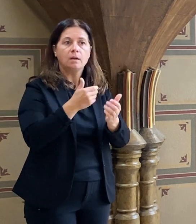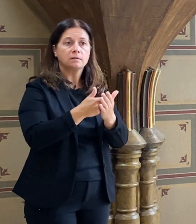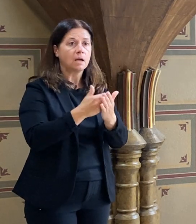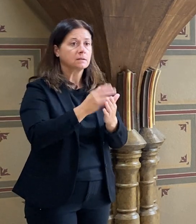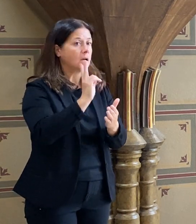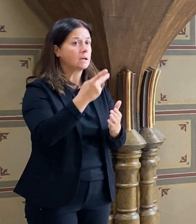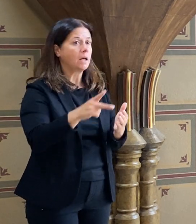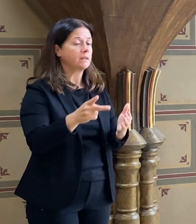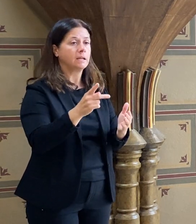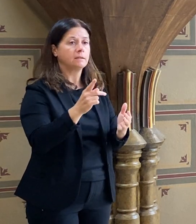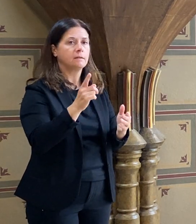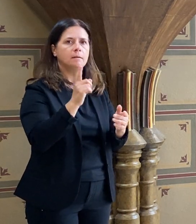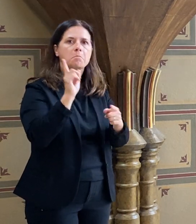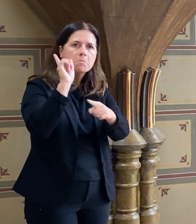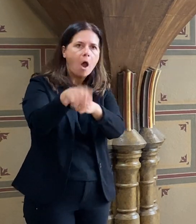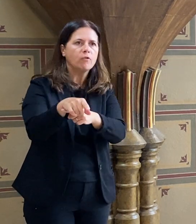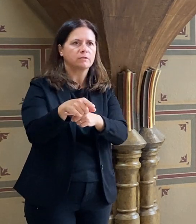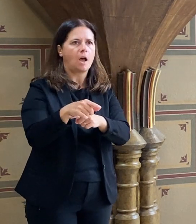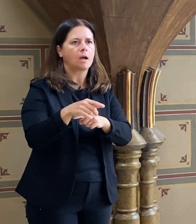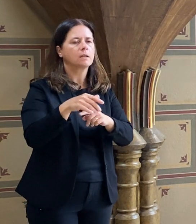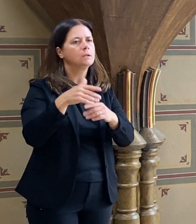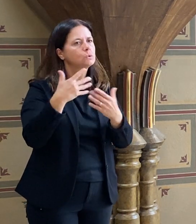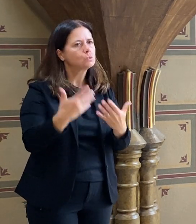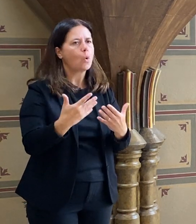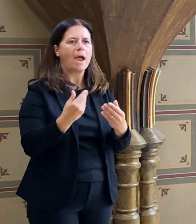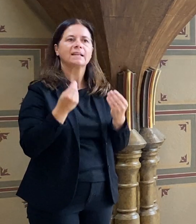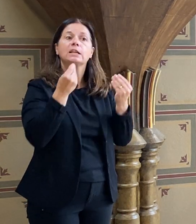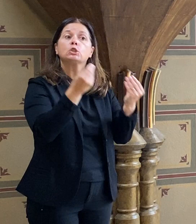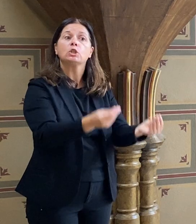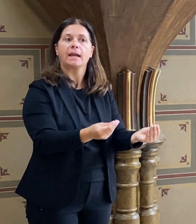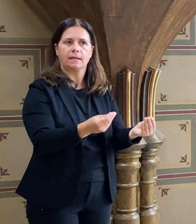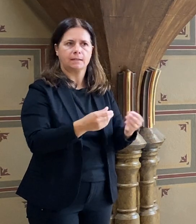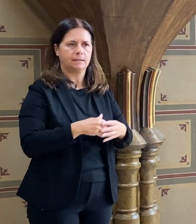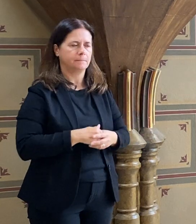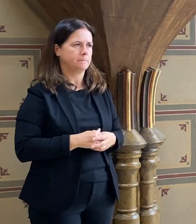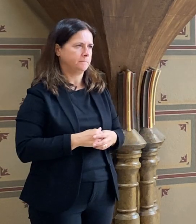nicht verordnen, sowas ist ein Geschenk.